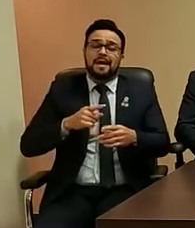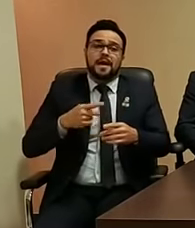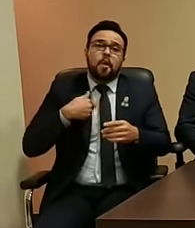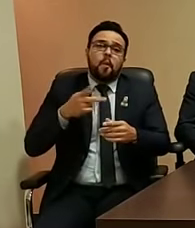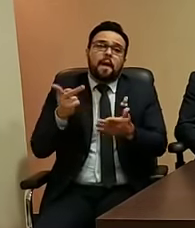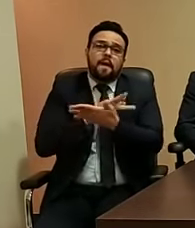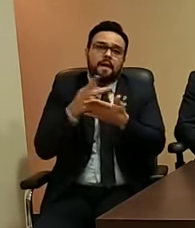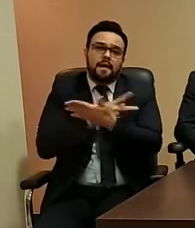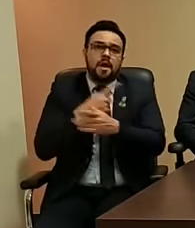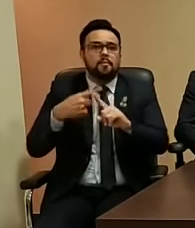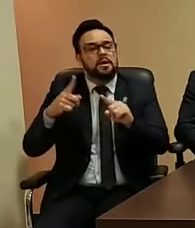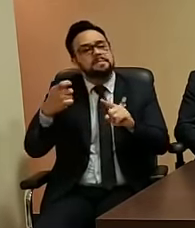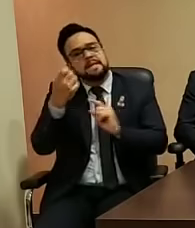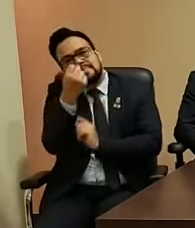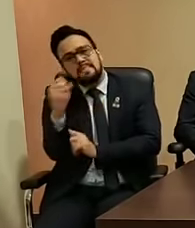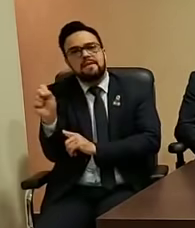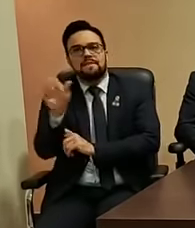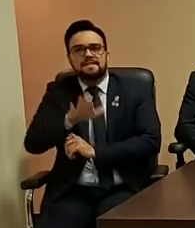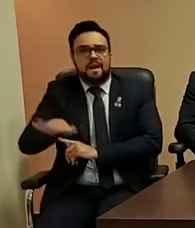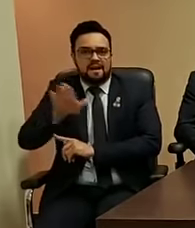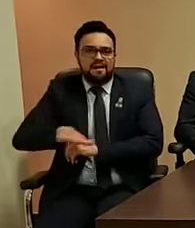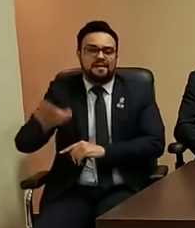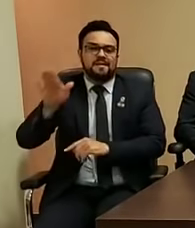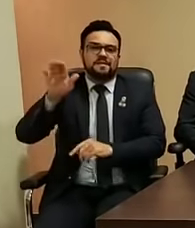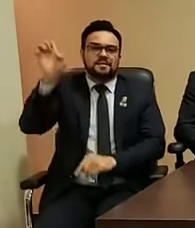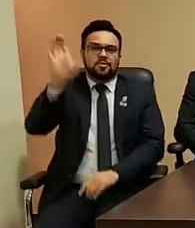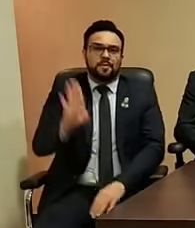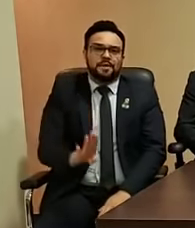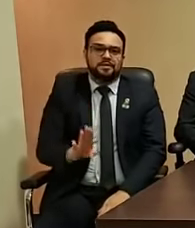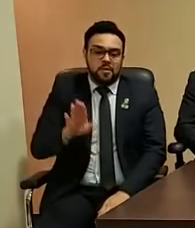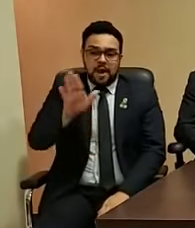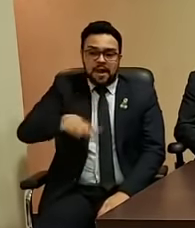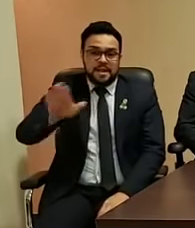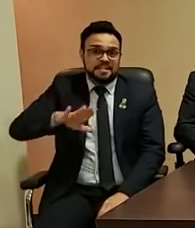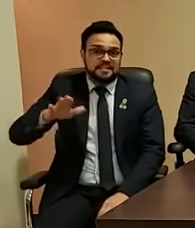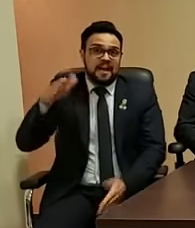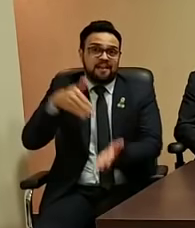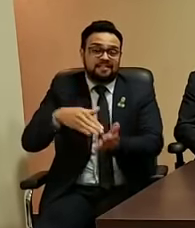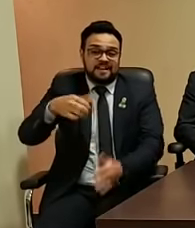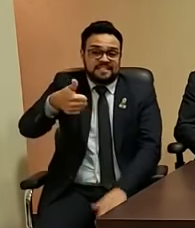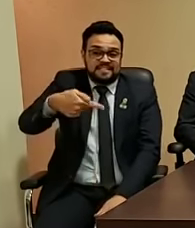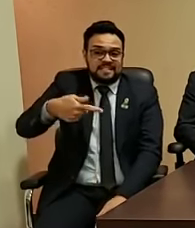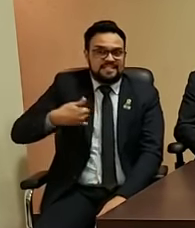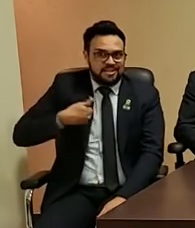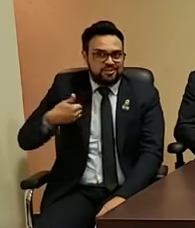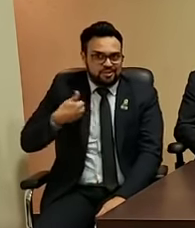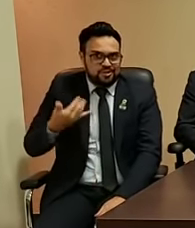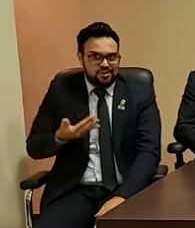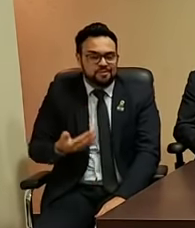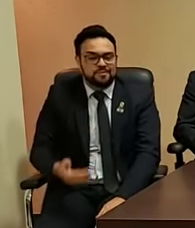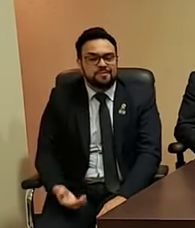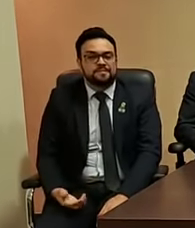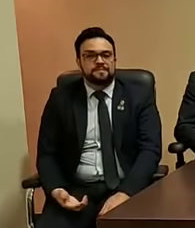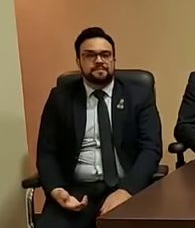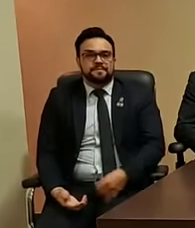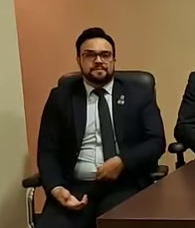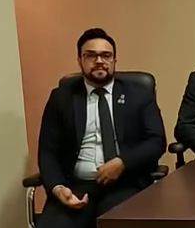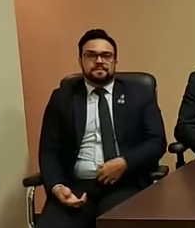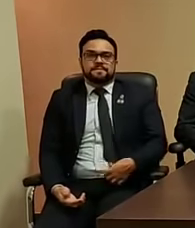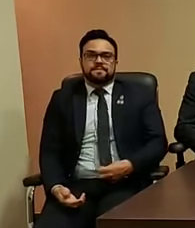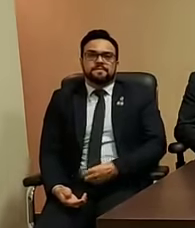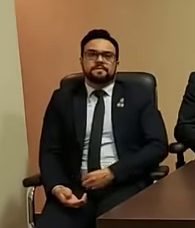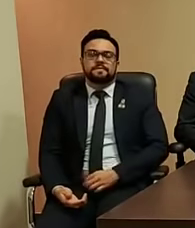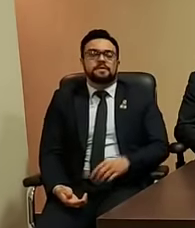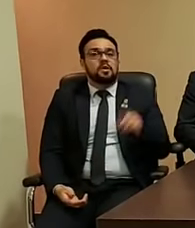defender a criança no Brasil, a criancinha de até 17 anos de idade. Tá? Então, se vocês